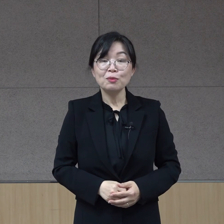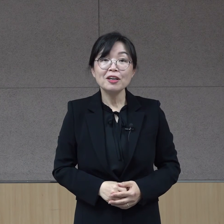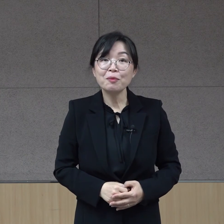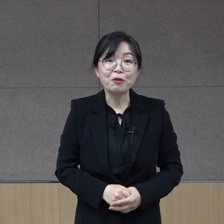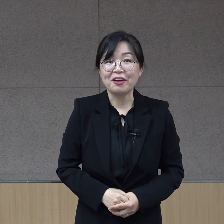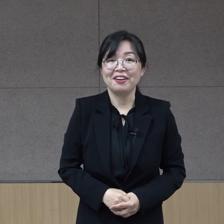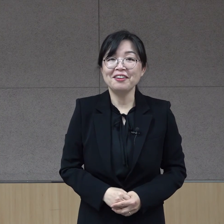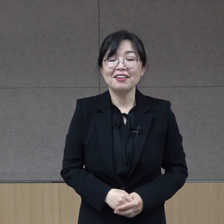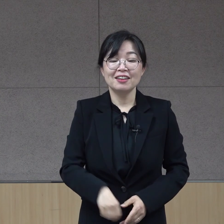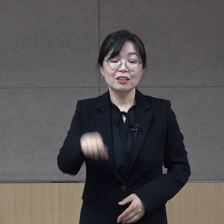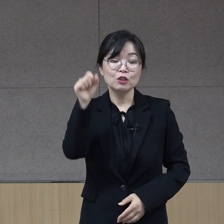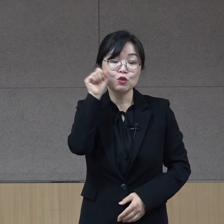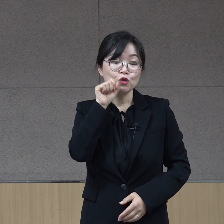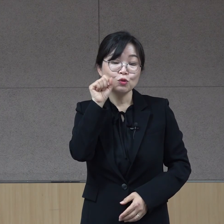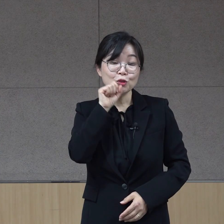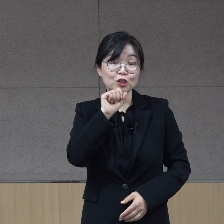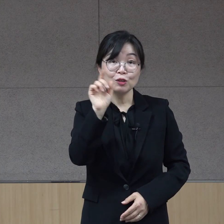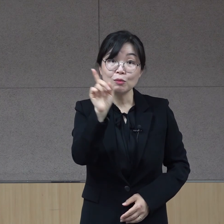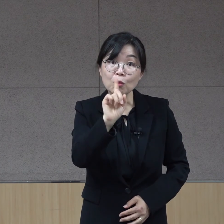취미가 뭐예요?